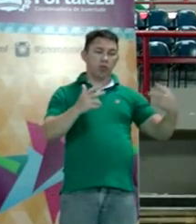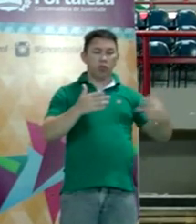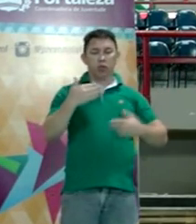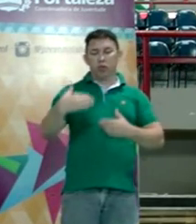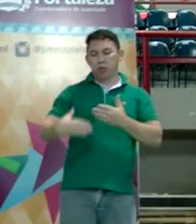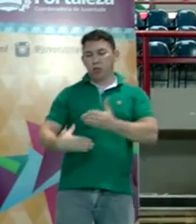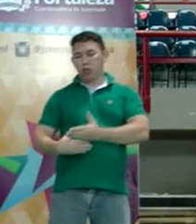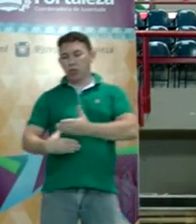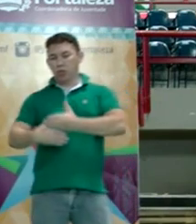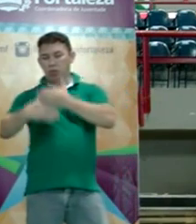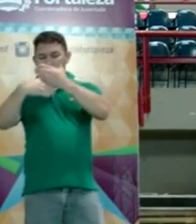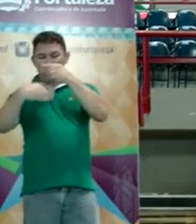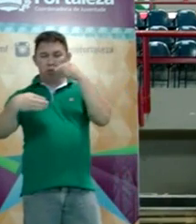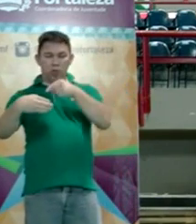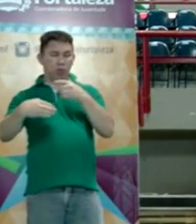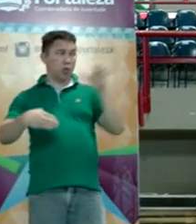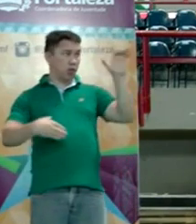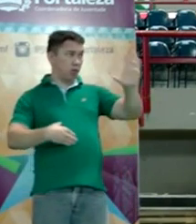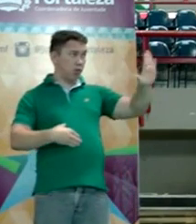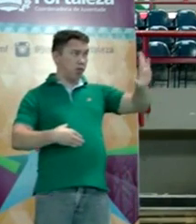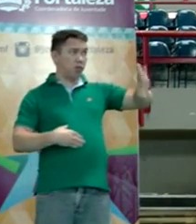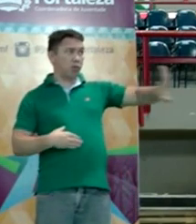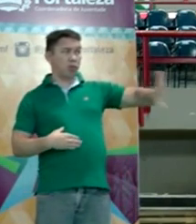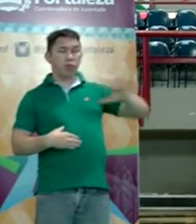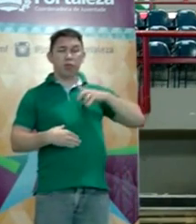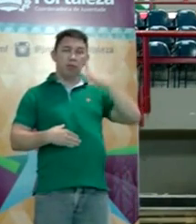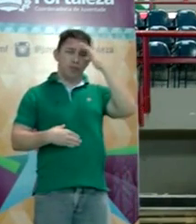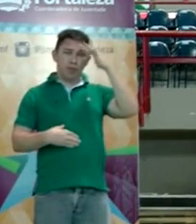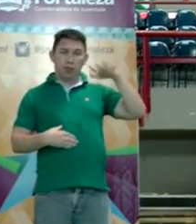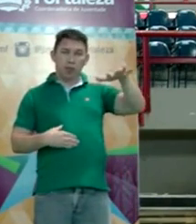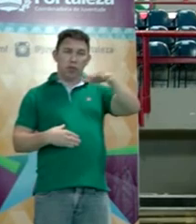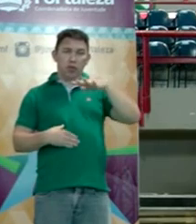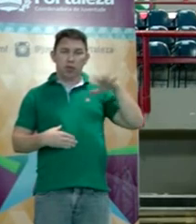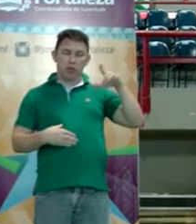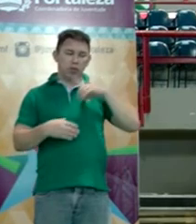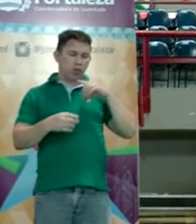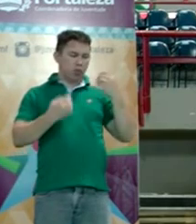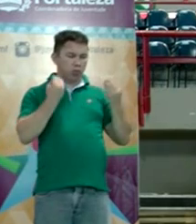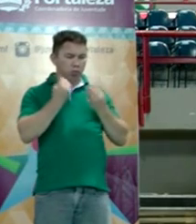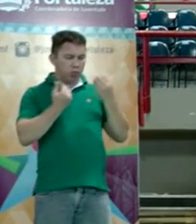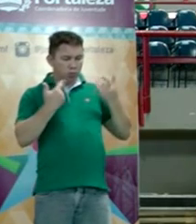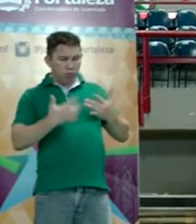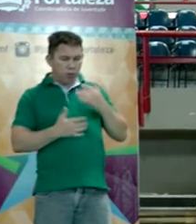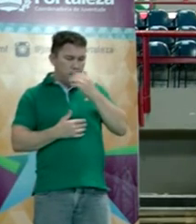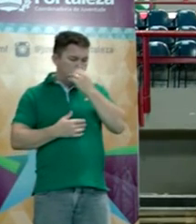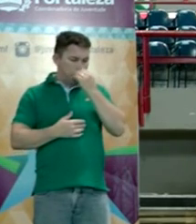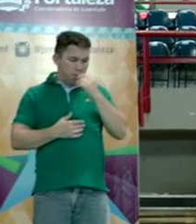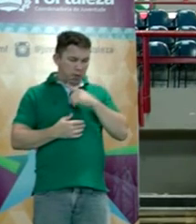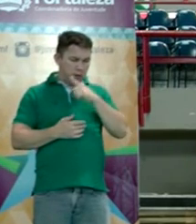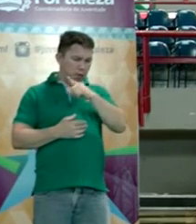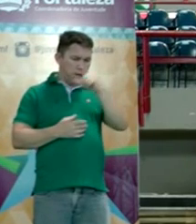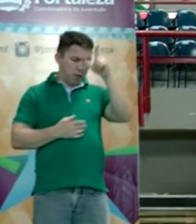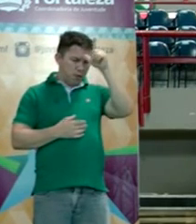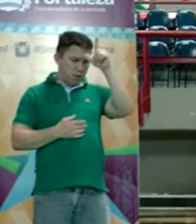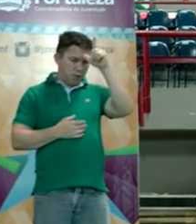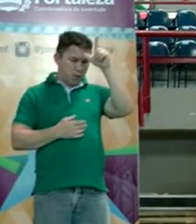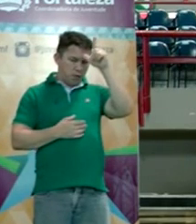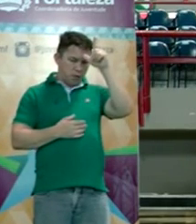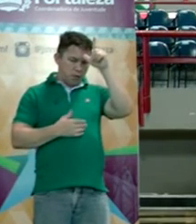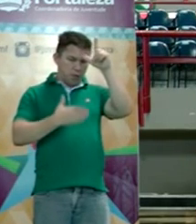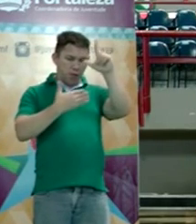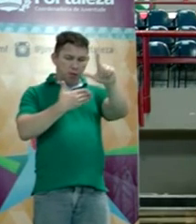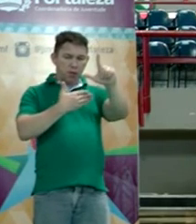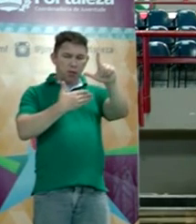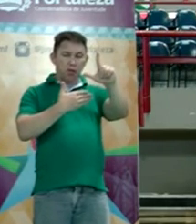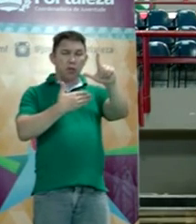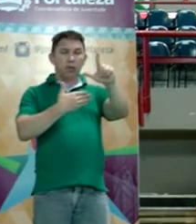Muro de Berlim nunca chegou a dividir a Europa. Aí quando o pessoal já desce um pouquinho mais, diminui um pouco, diz, não, deve dividir as Alemanhas, né?